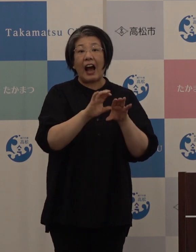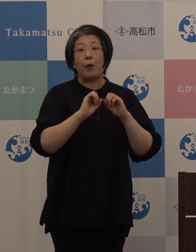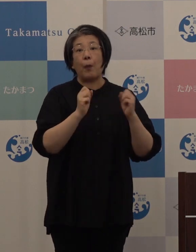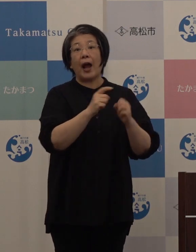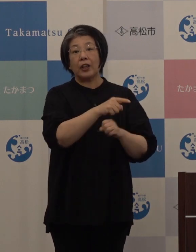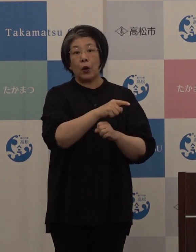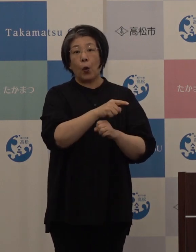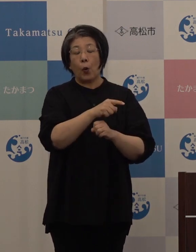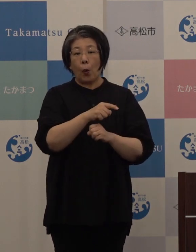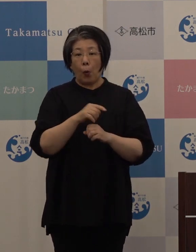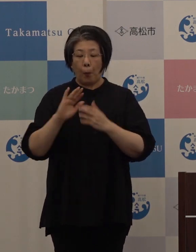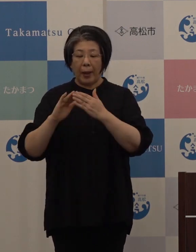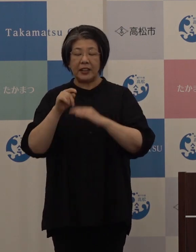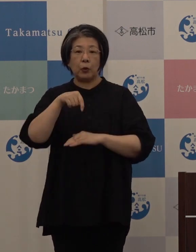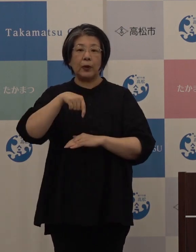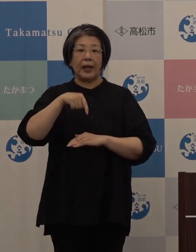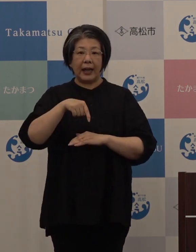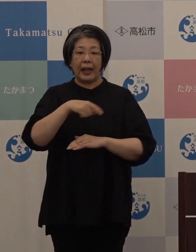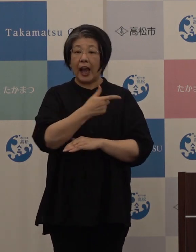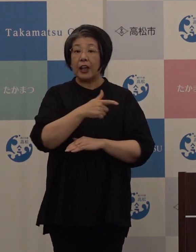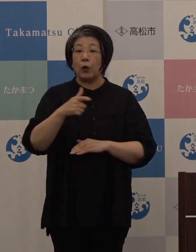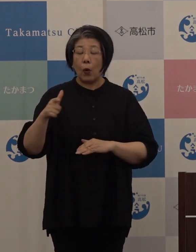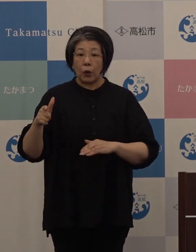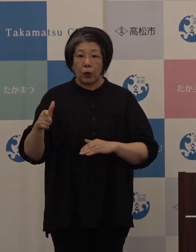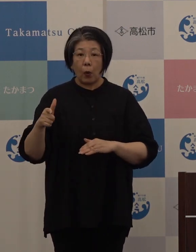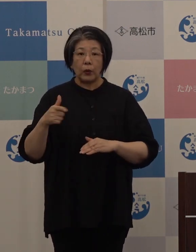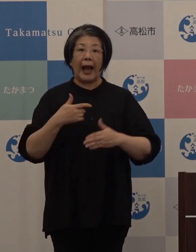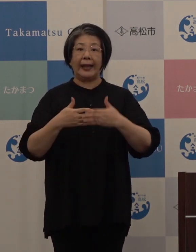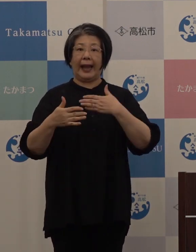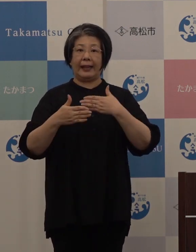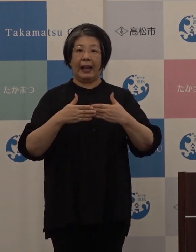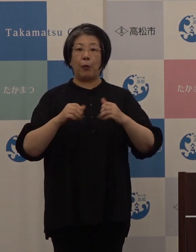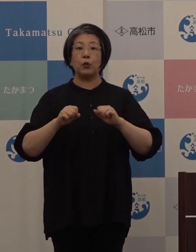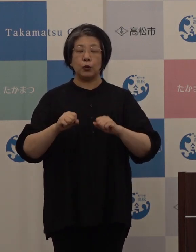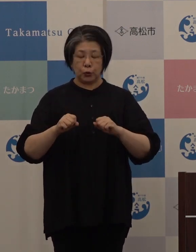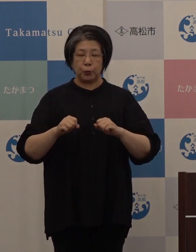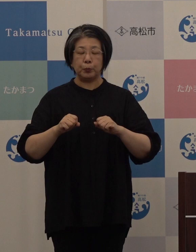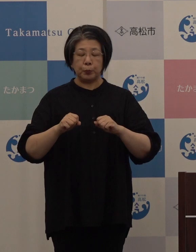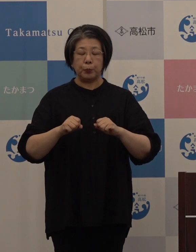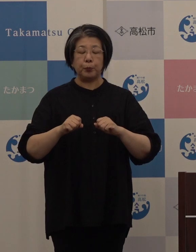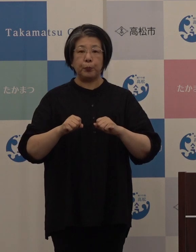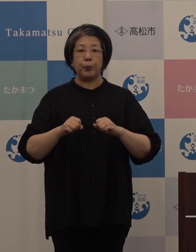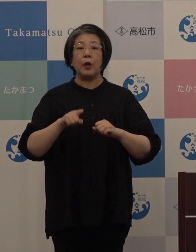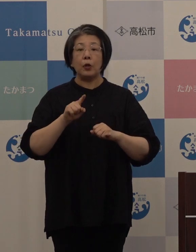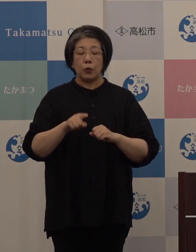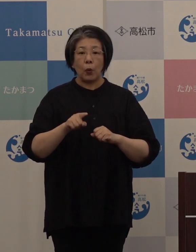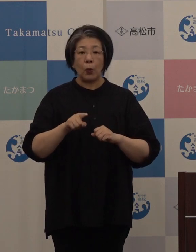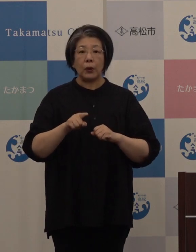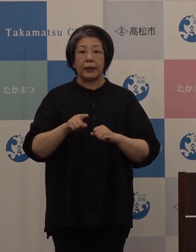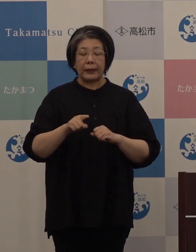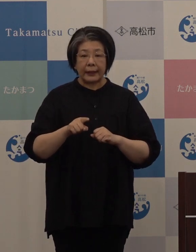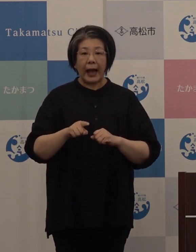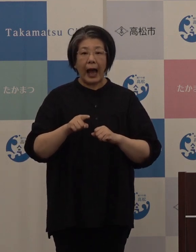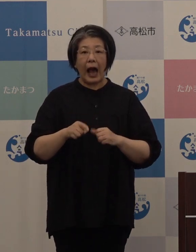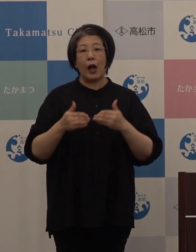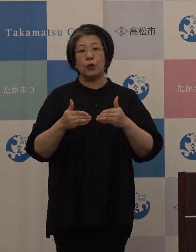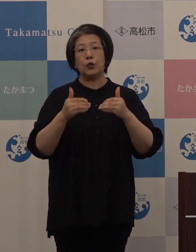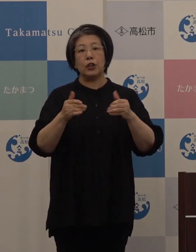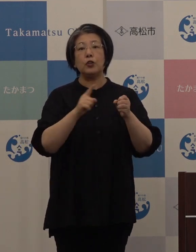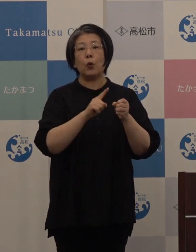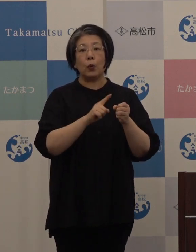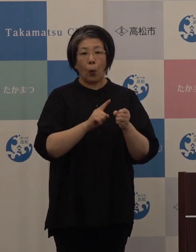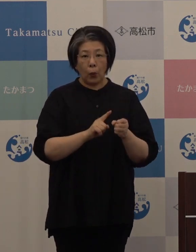心部でも街中ワーケーションといったことを体験していただけるということですので、こういうワーケーション推進の手段とし